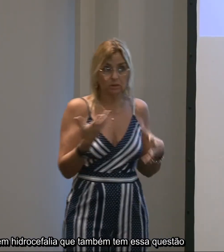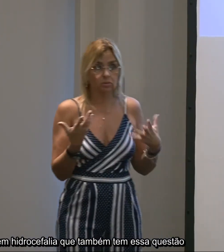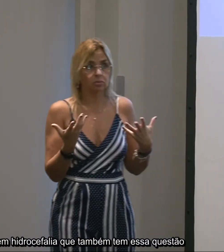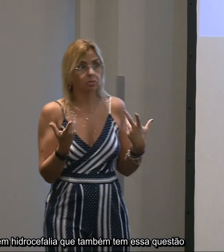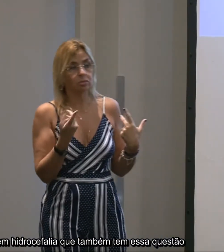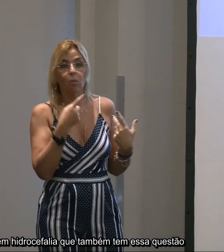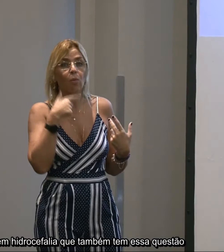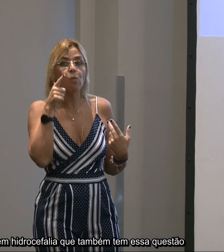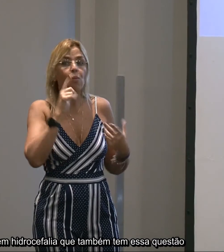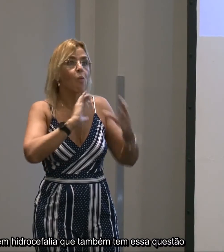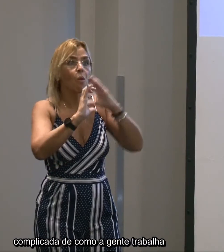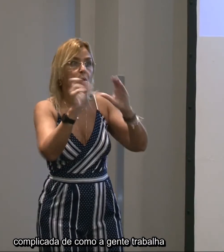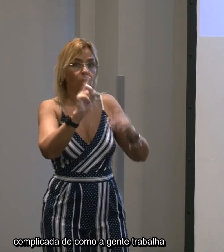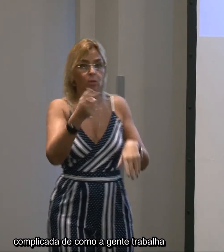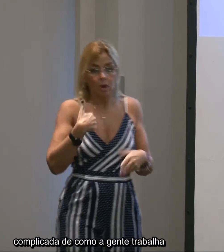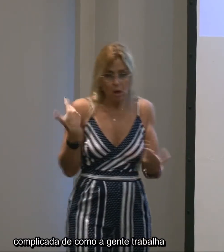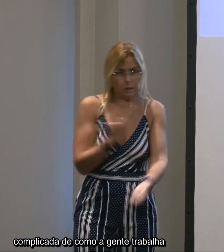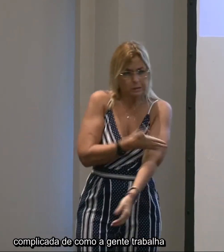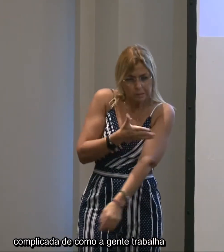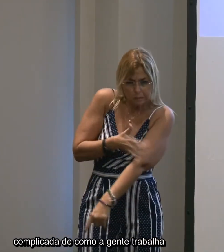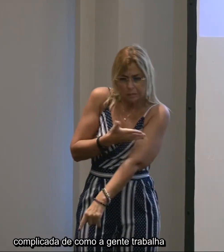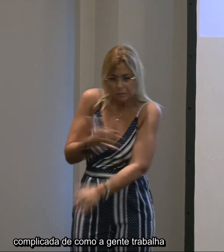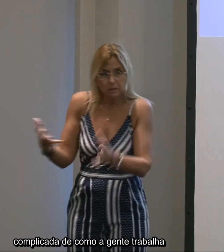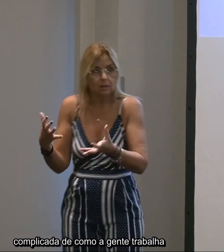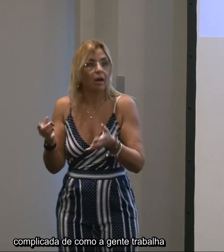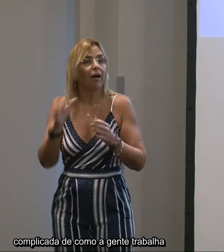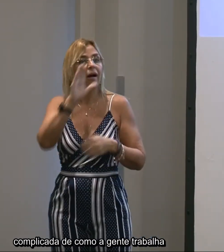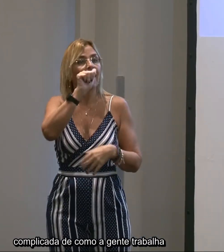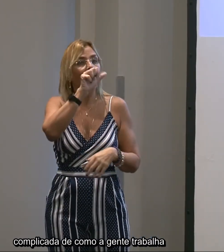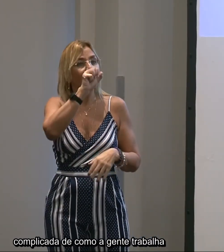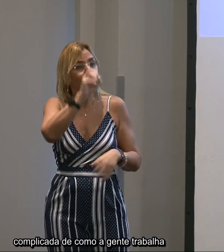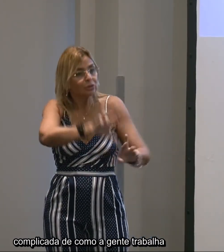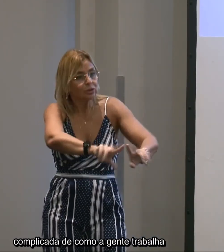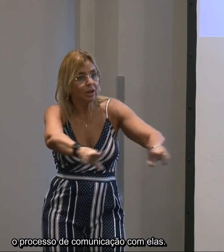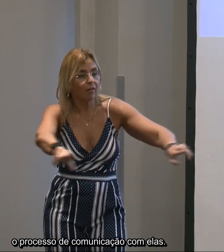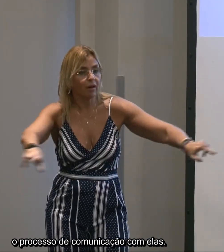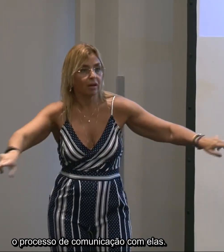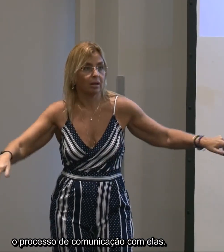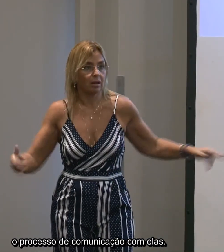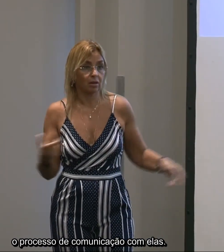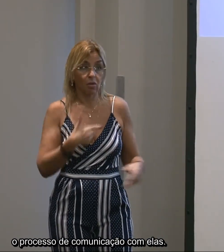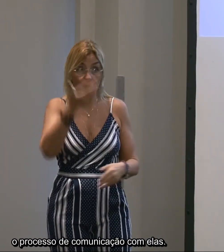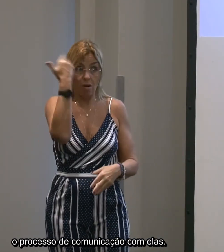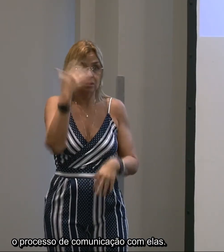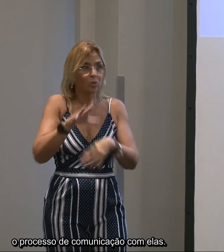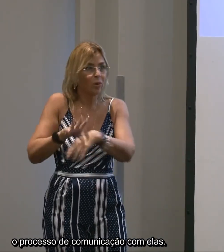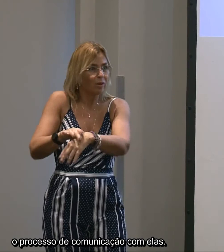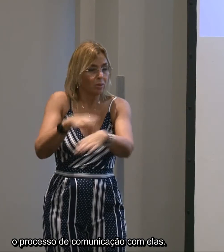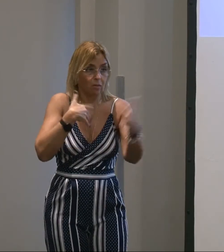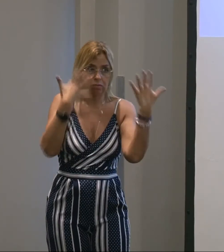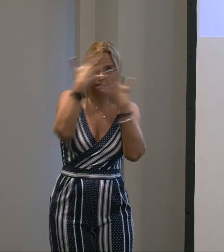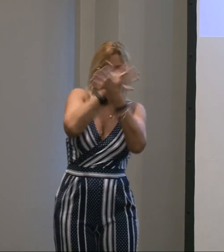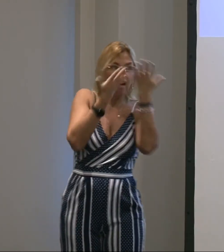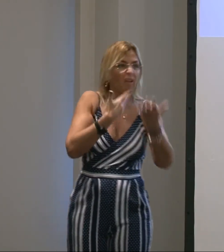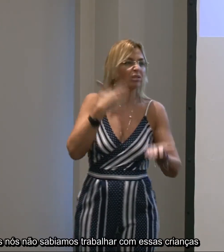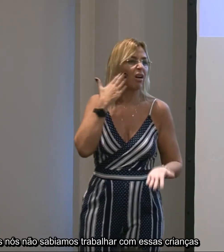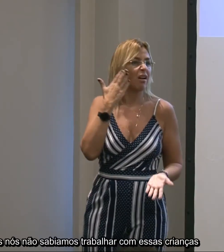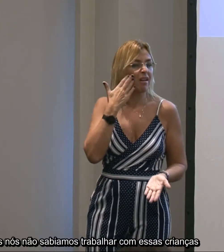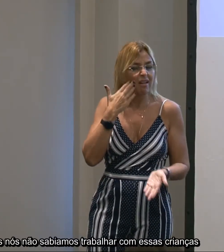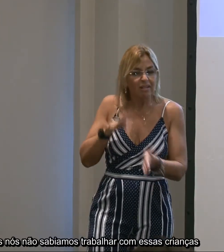Elas também têm uma questão complicada de como a gente trabalha o processo de comunicação com elas. Antes a